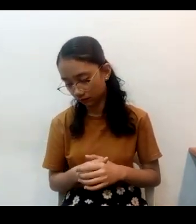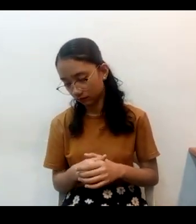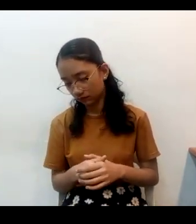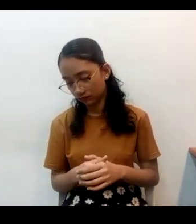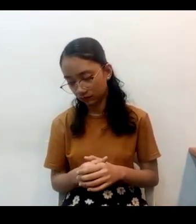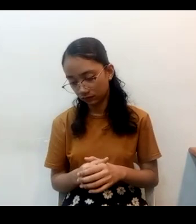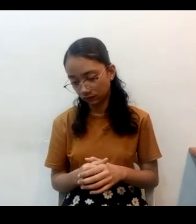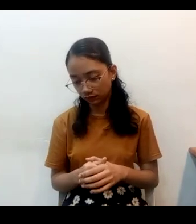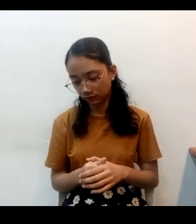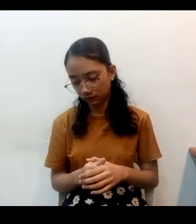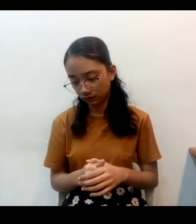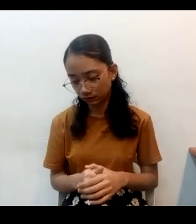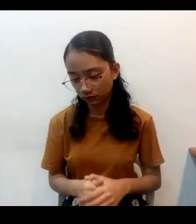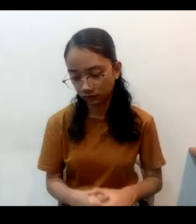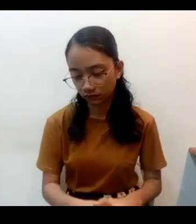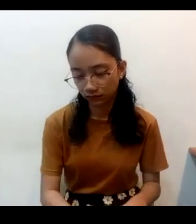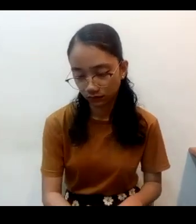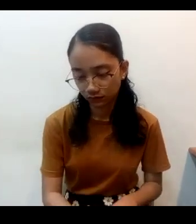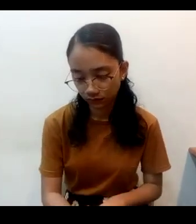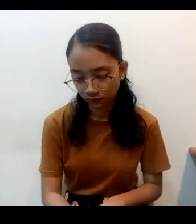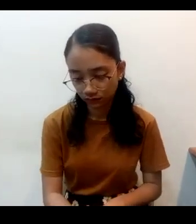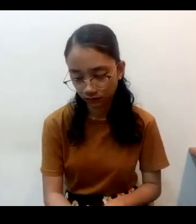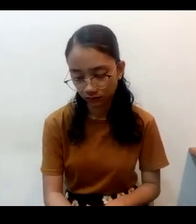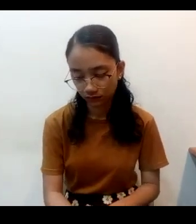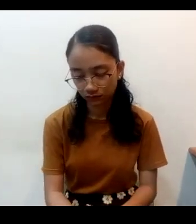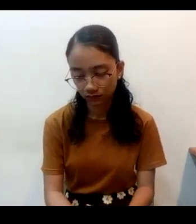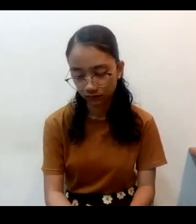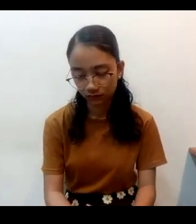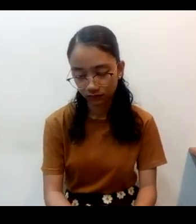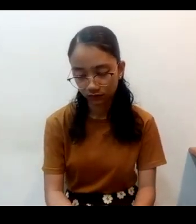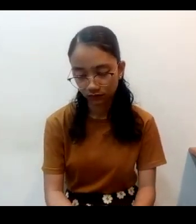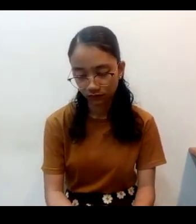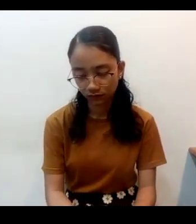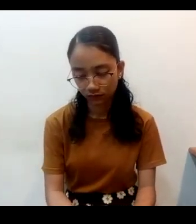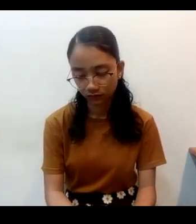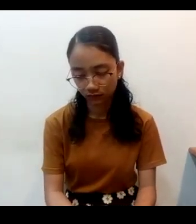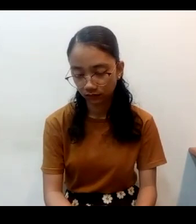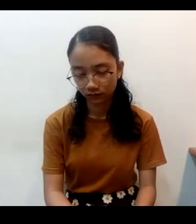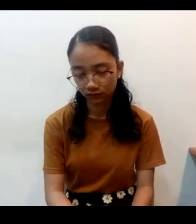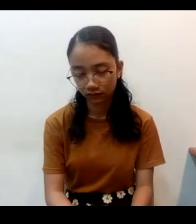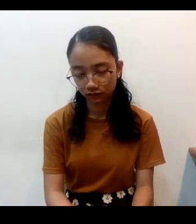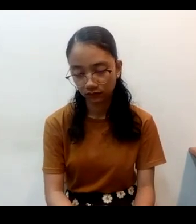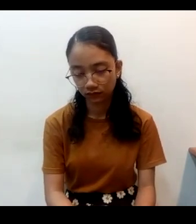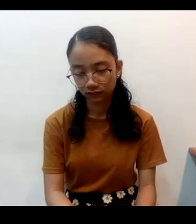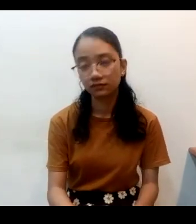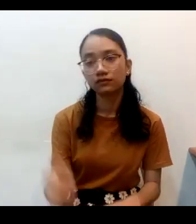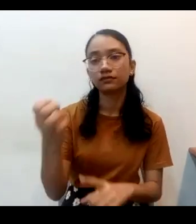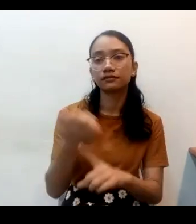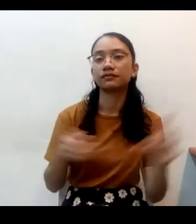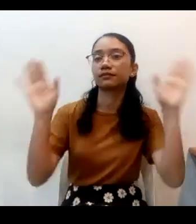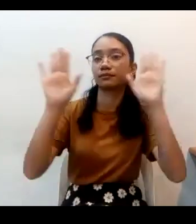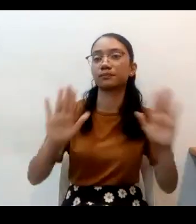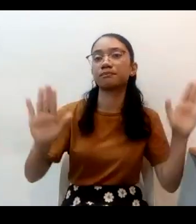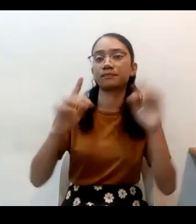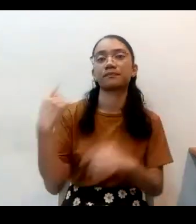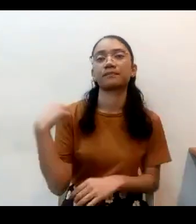ang nalalaman ko, bagaman ako'y dating bulag, ngayon nakakakita na ako. So every Sunday, we are studying